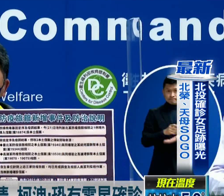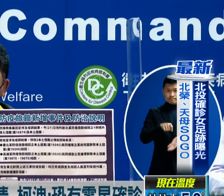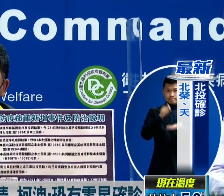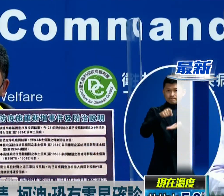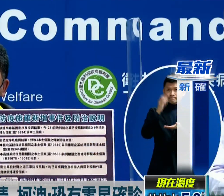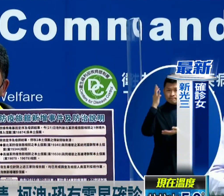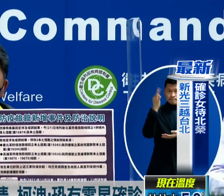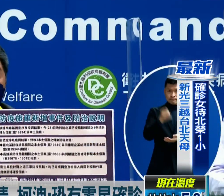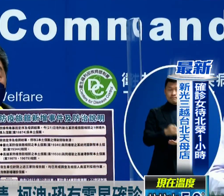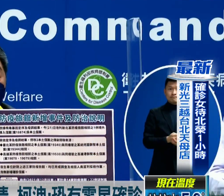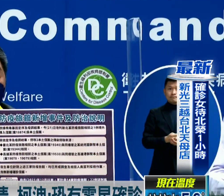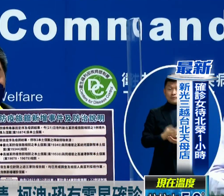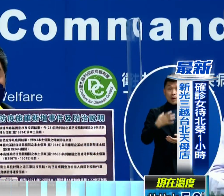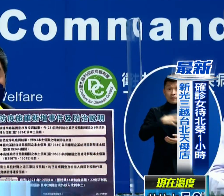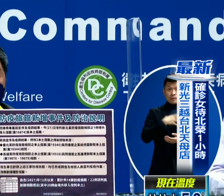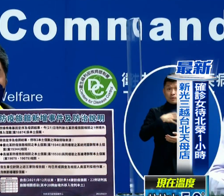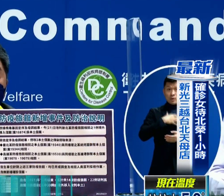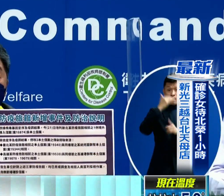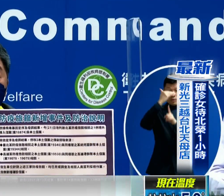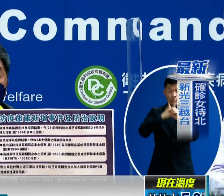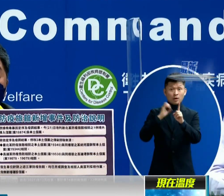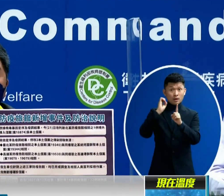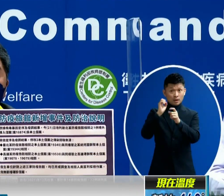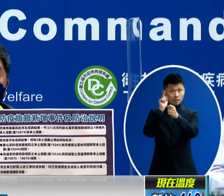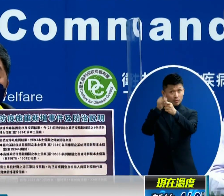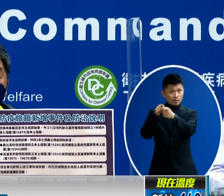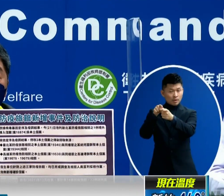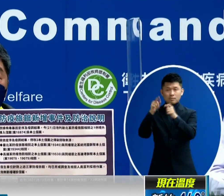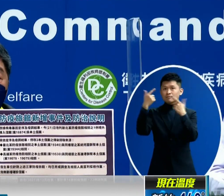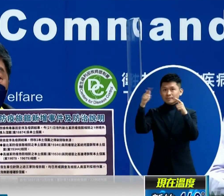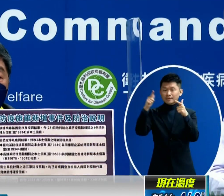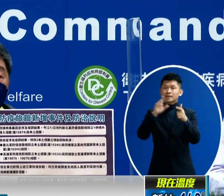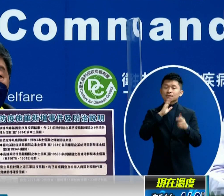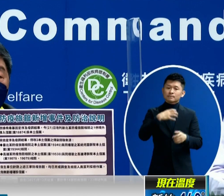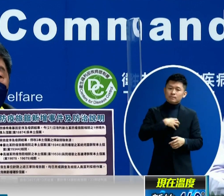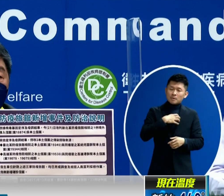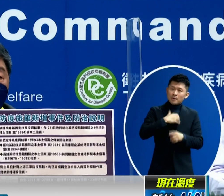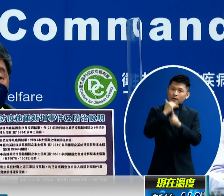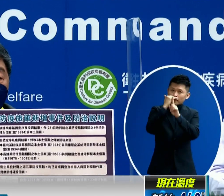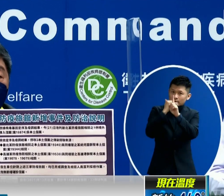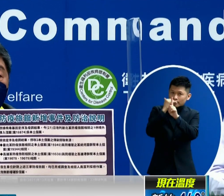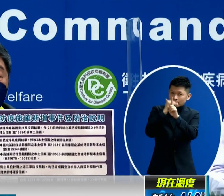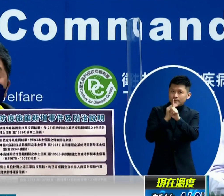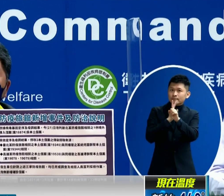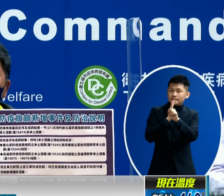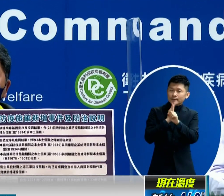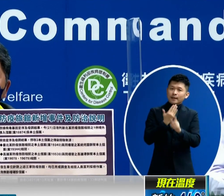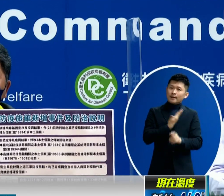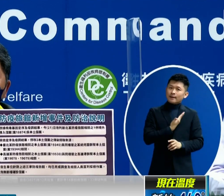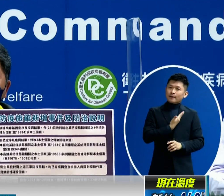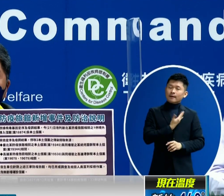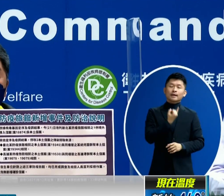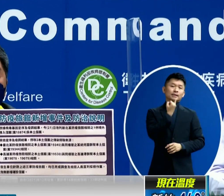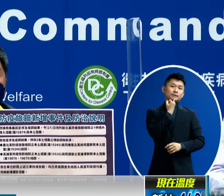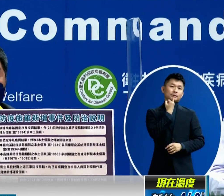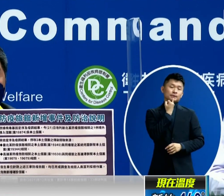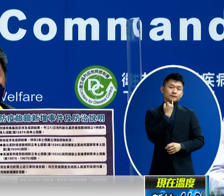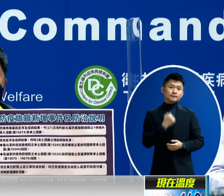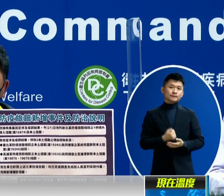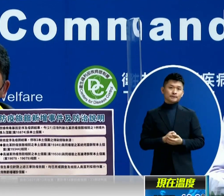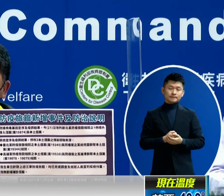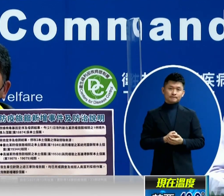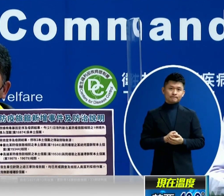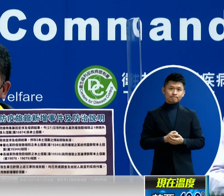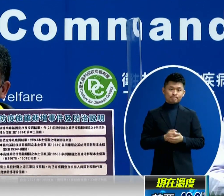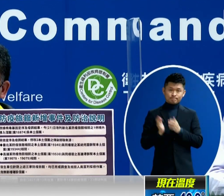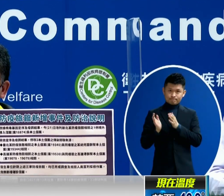调， 会朝着零风险的方向来进行，是在低风险那接受可控的风险这